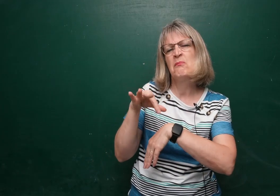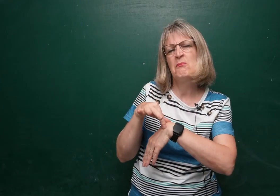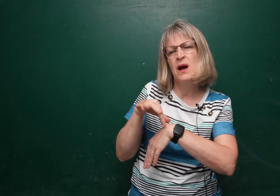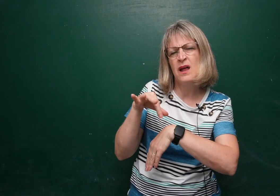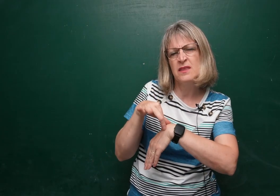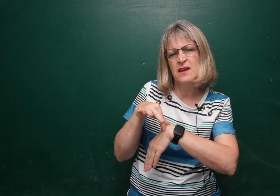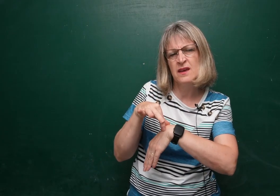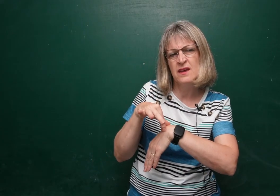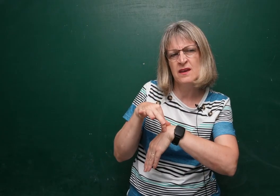Malade.